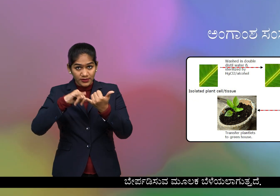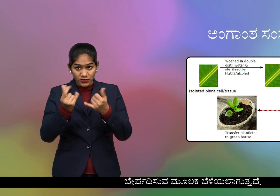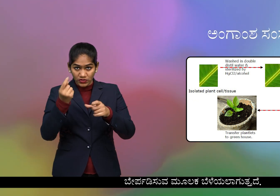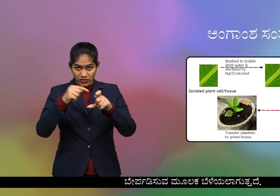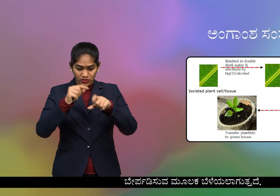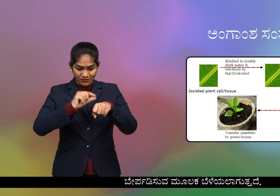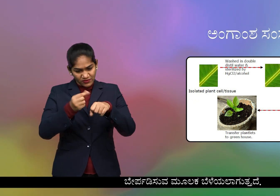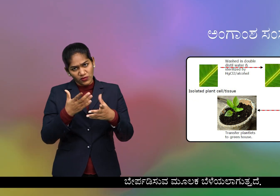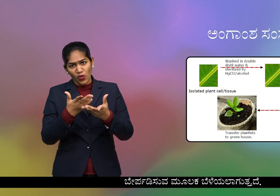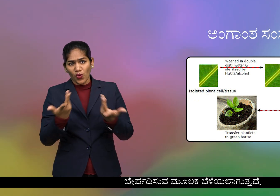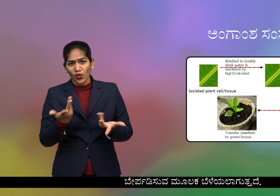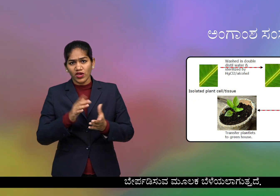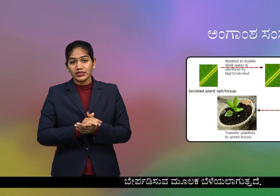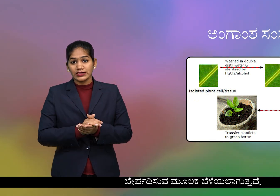ಬೇರ್ಪಡಿಸುವ ಮೂಲಕ ಬೆಳೆಯಲಾಗುತ್ತೆ.